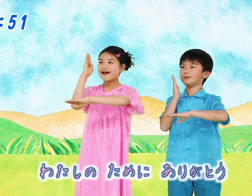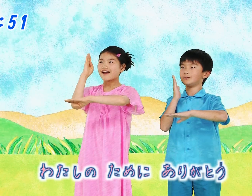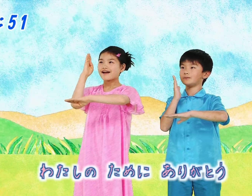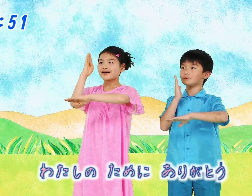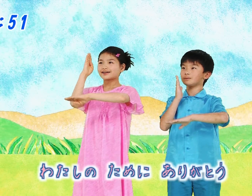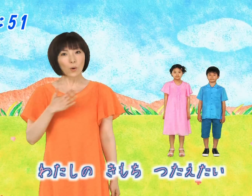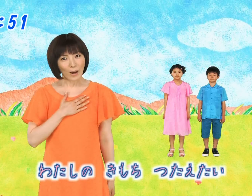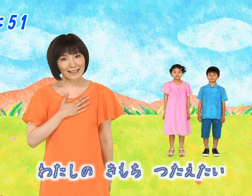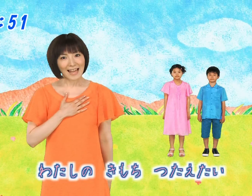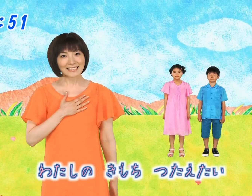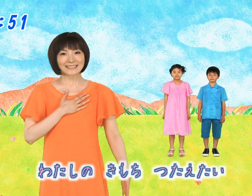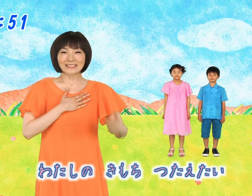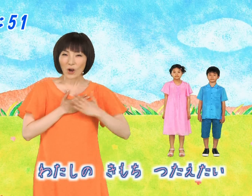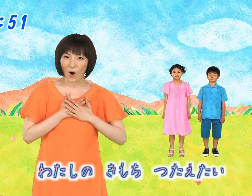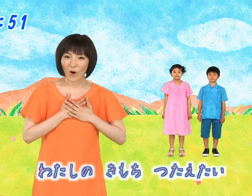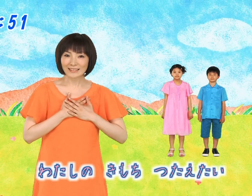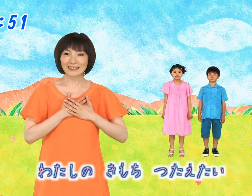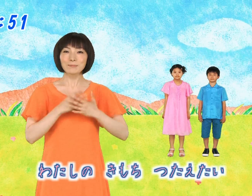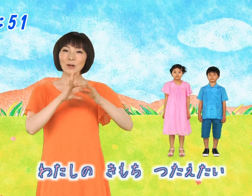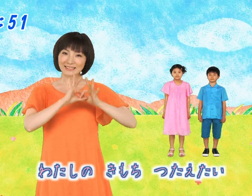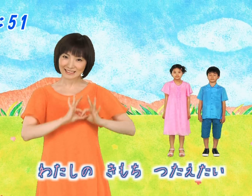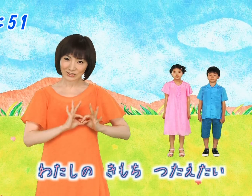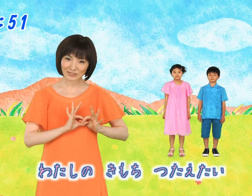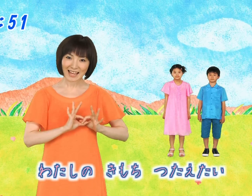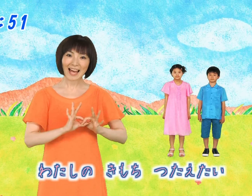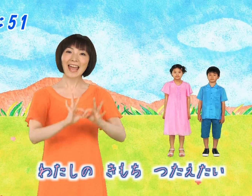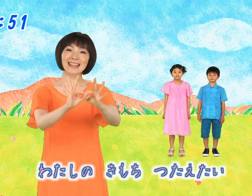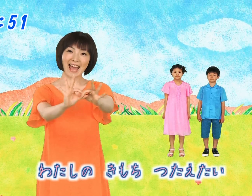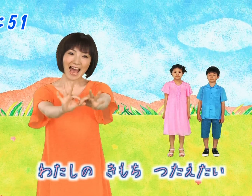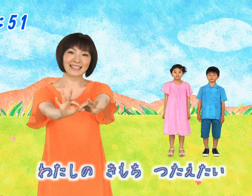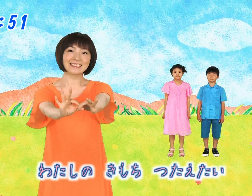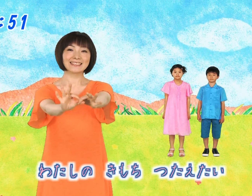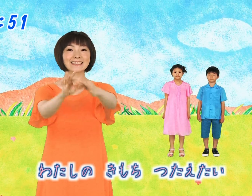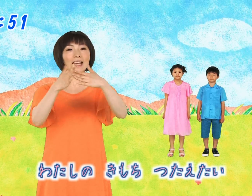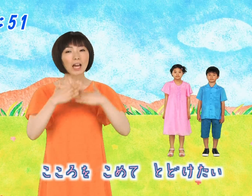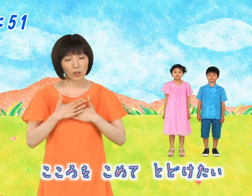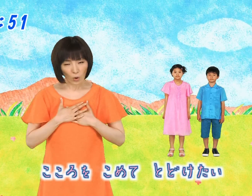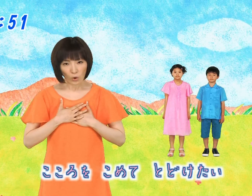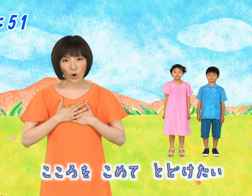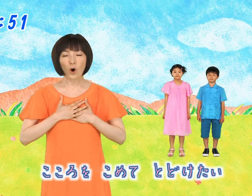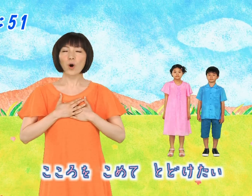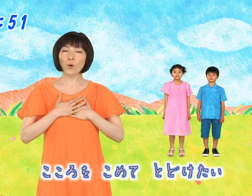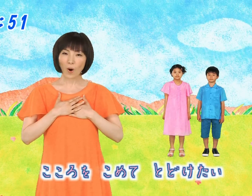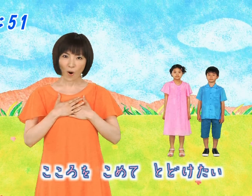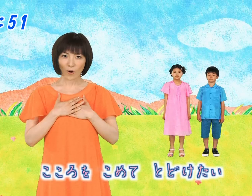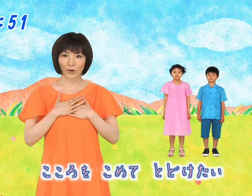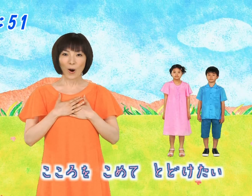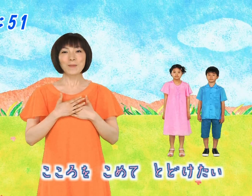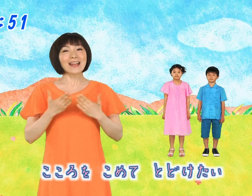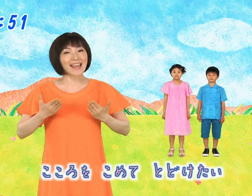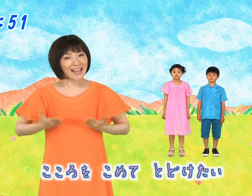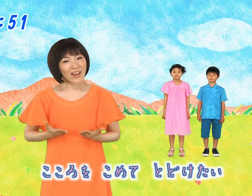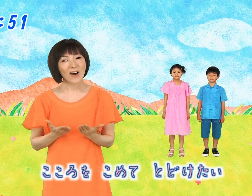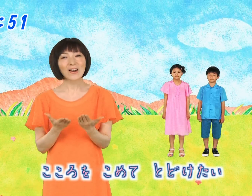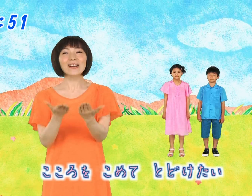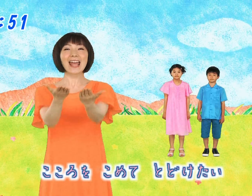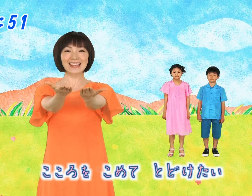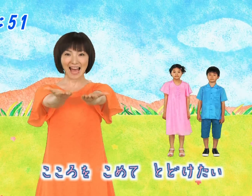ありがとう私の気持ち伝えたい心を込めて届け